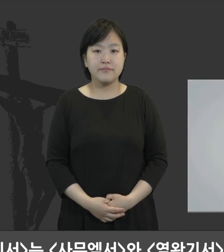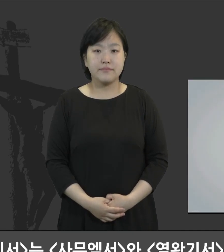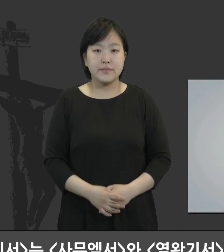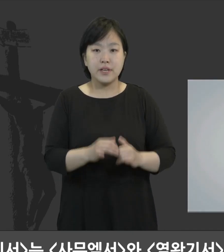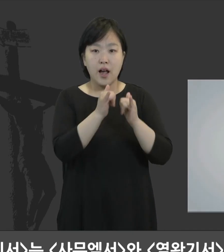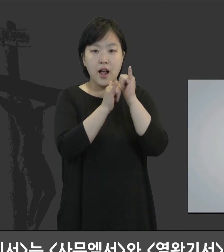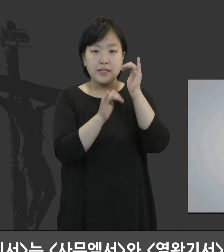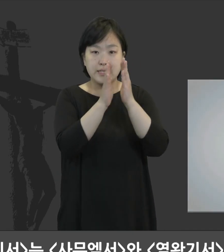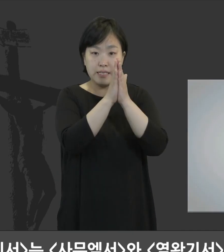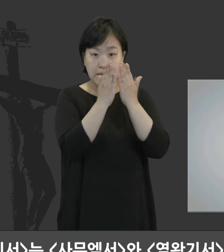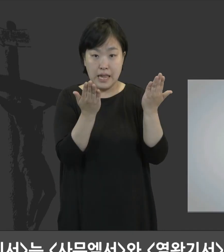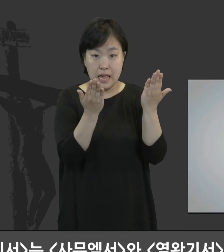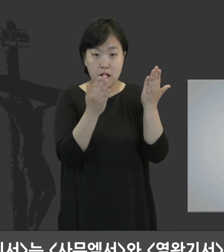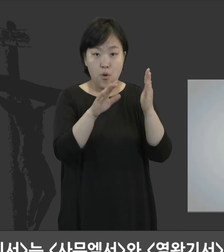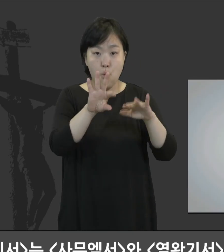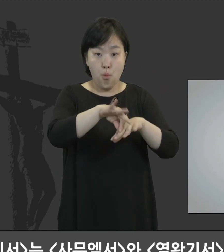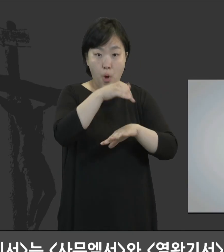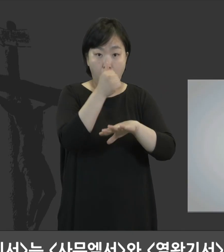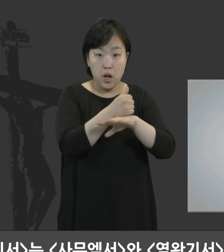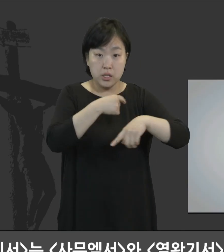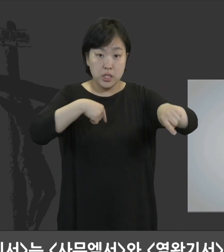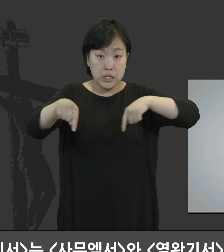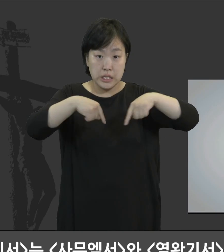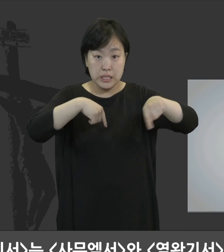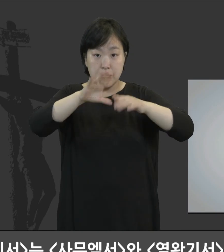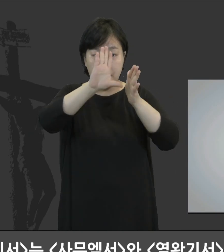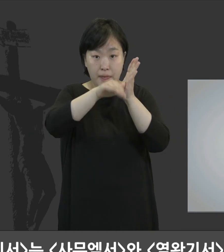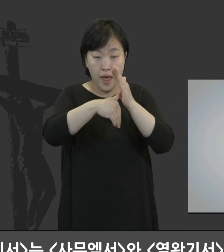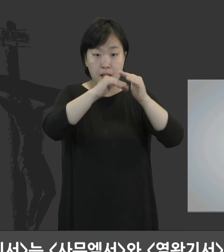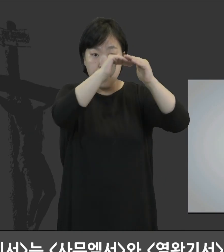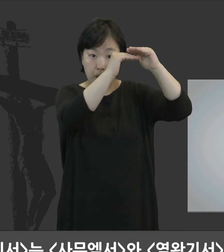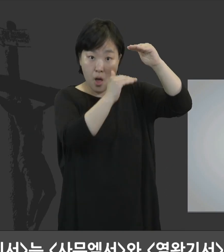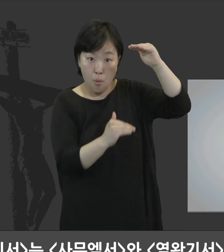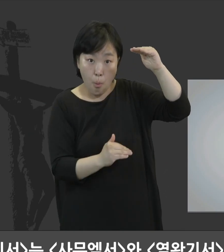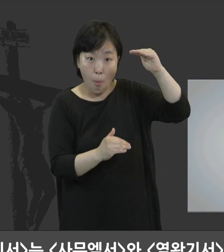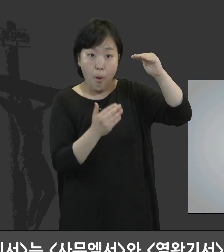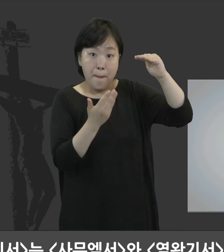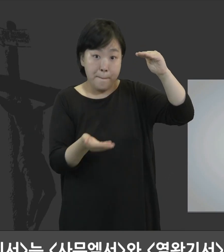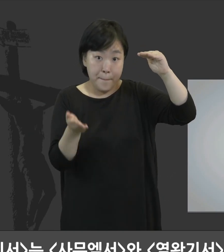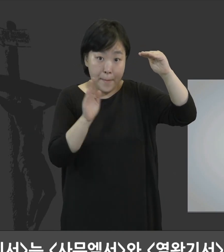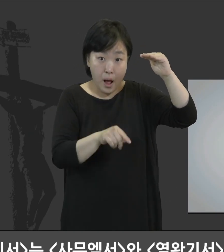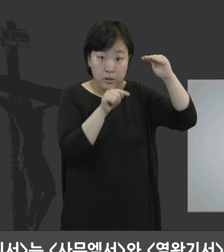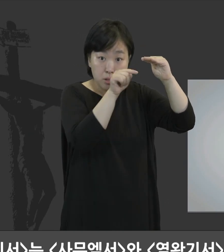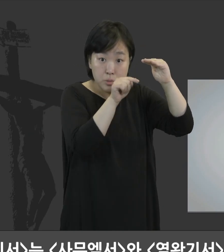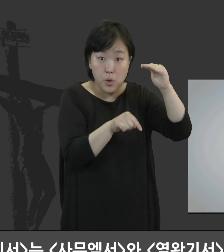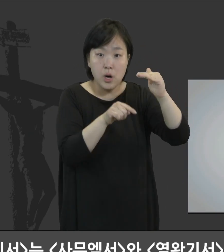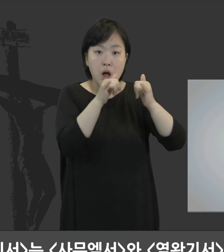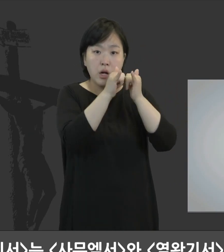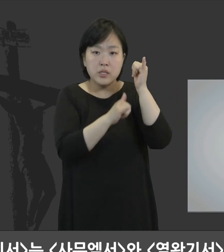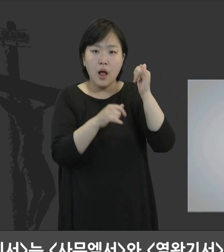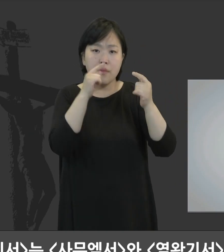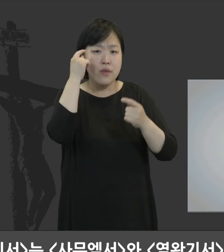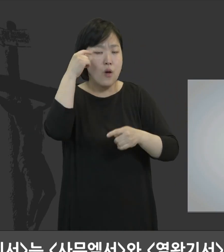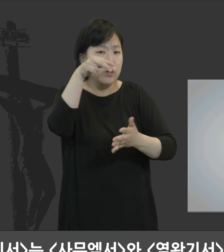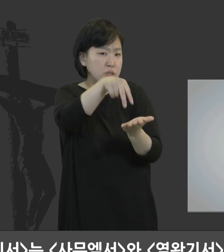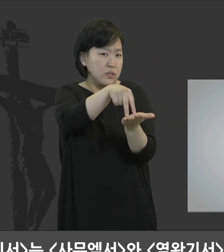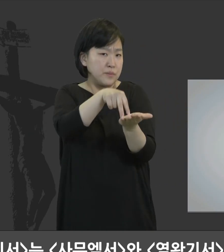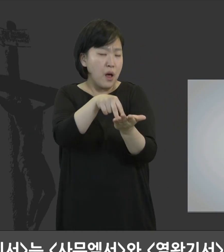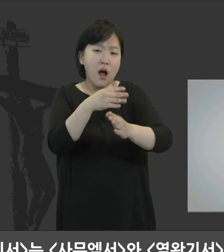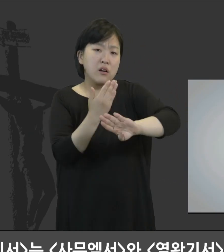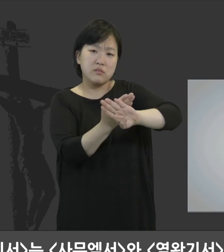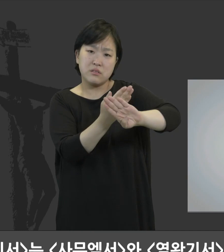역대기서는 사무엘서와 열왕기서처럼 왕정시대를 다루지만 조금 다른 관점에서 이스라엘 천년의 역사를